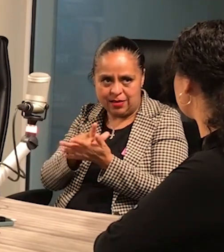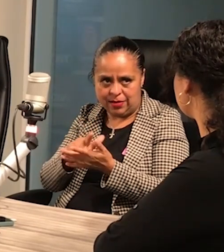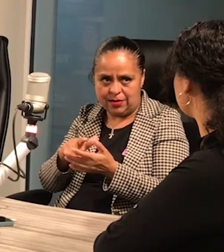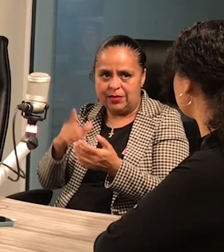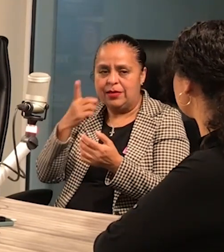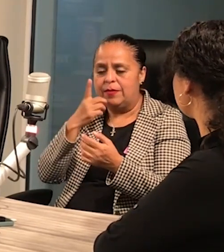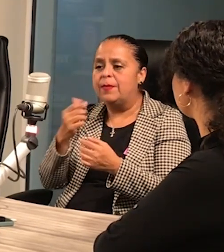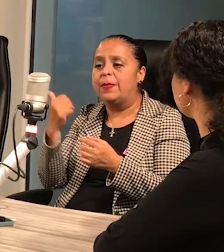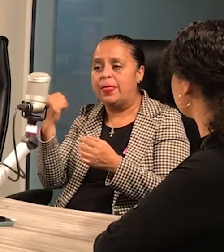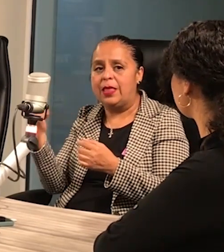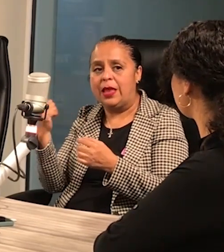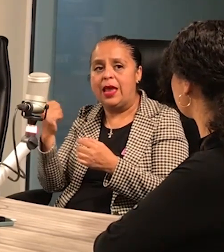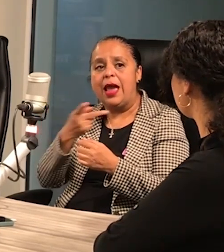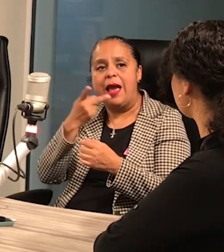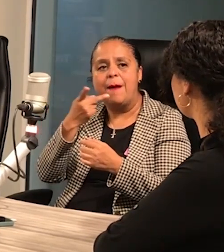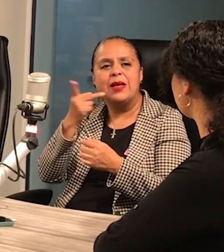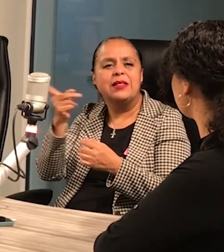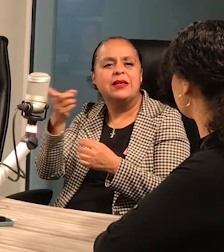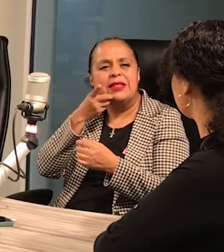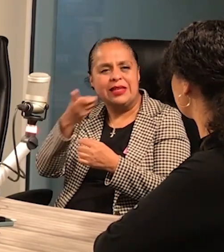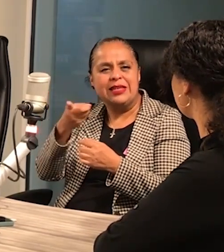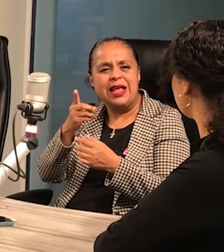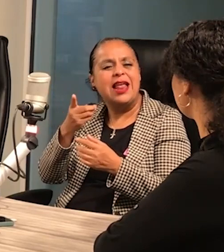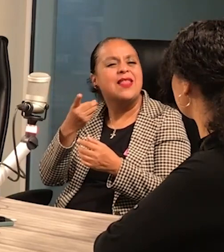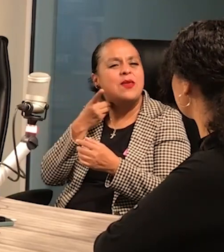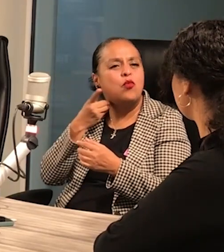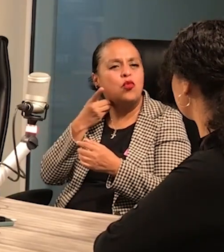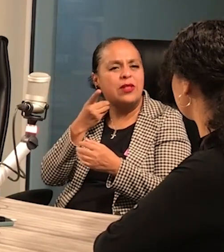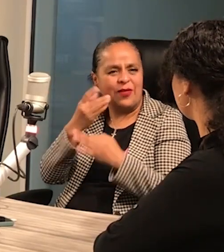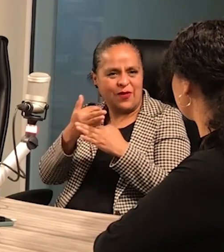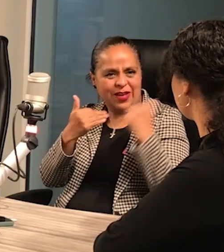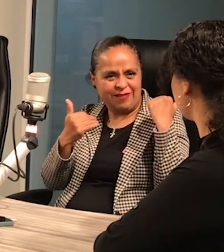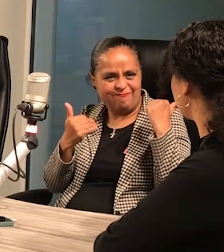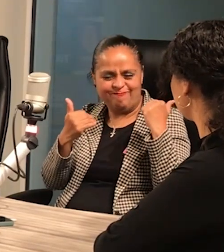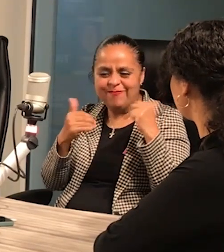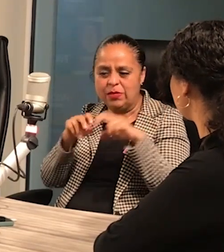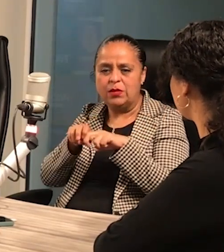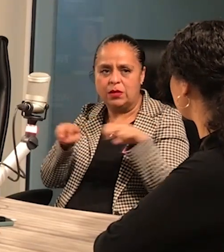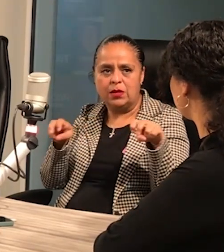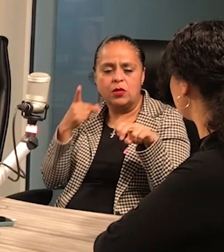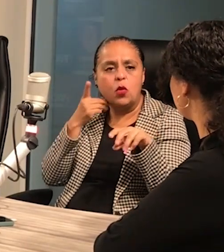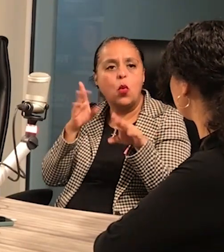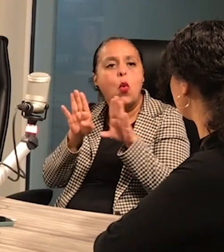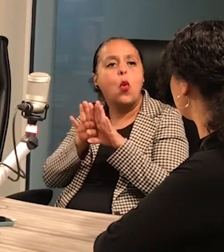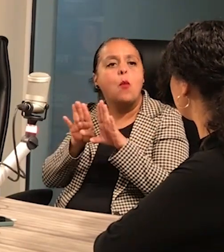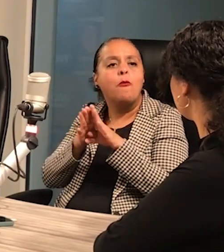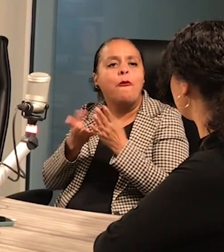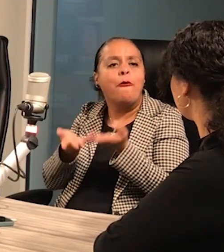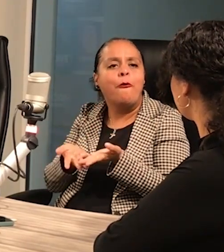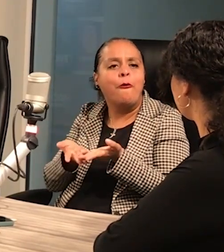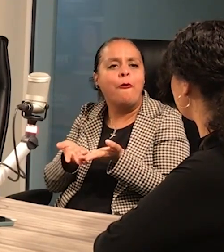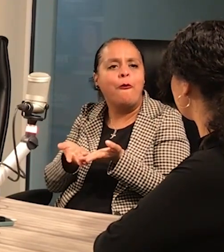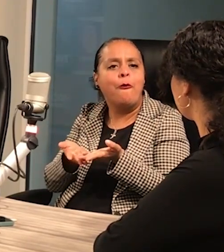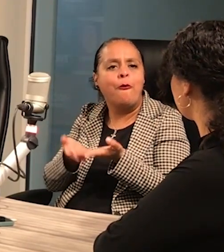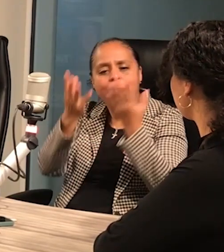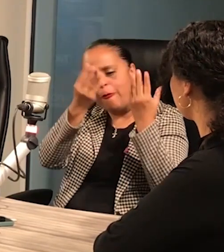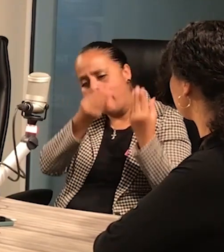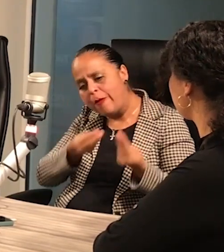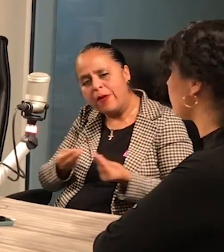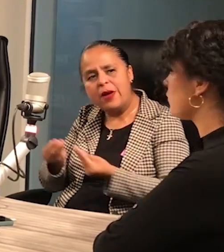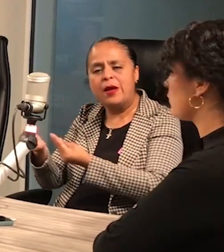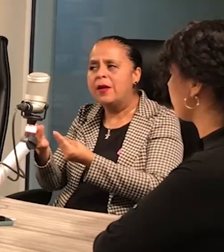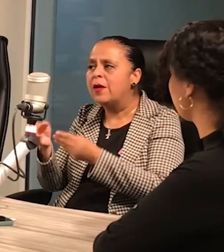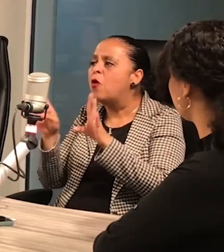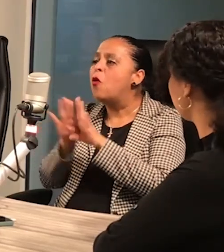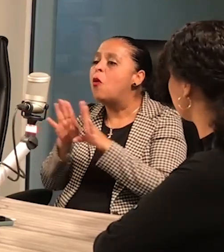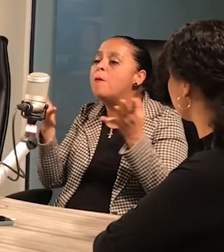hablando, pues, ahora que mencionas lo de pues las diputadas que estuvieron y de otros legisladores, cómo bajamos esa legislación a política pública, cómo